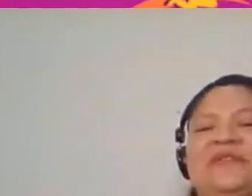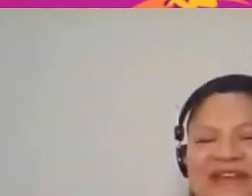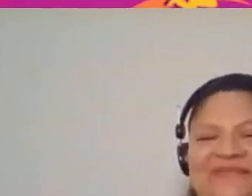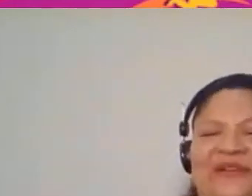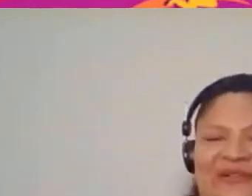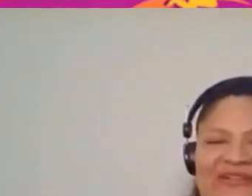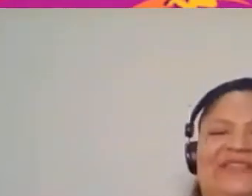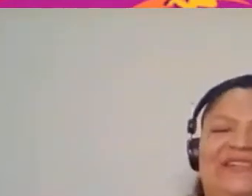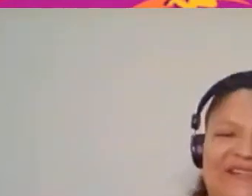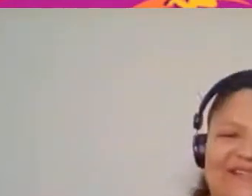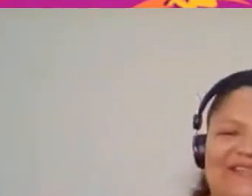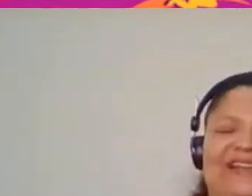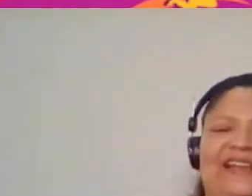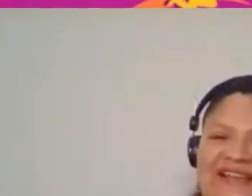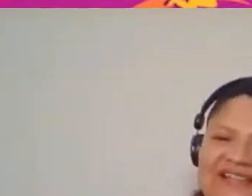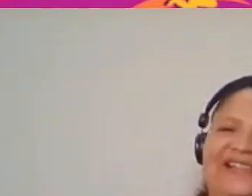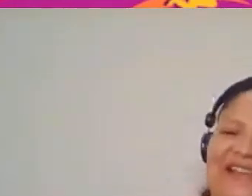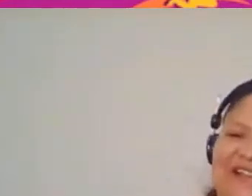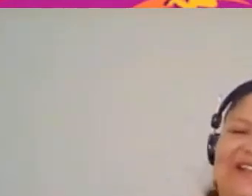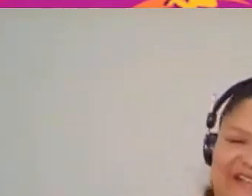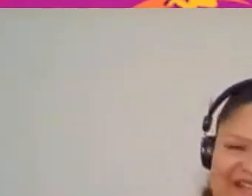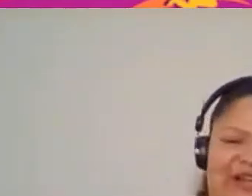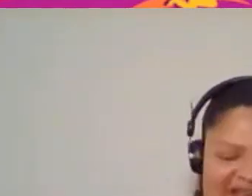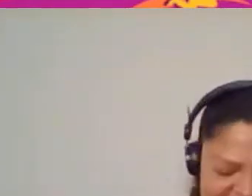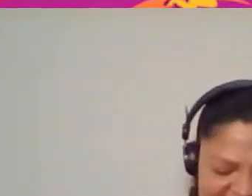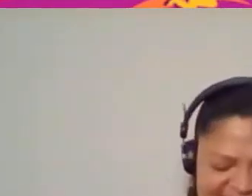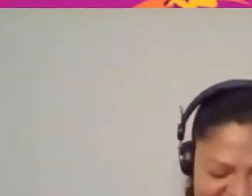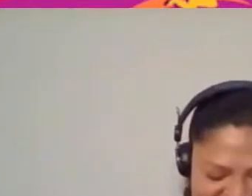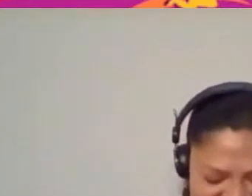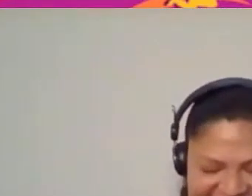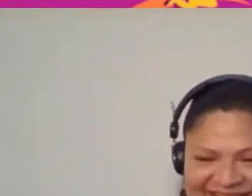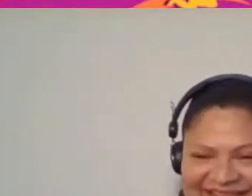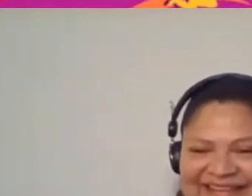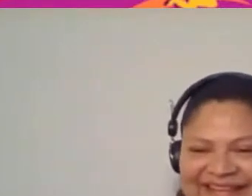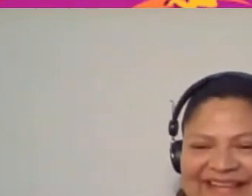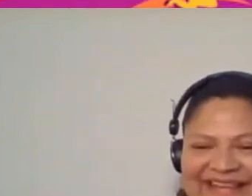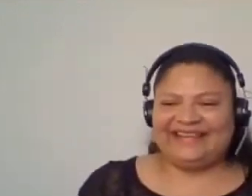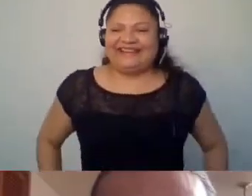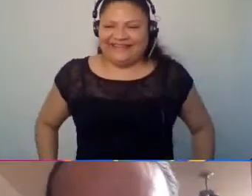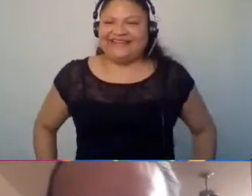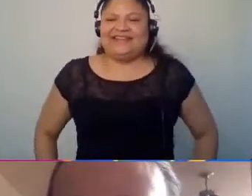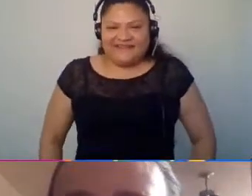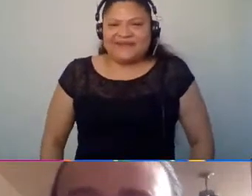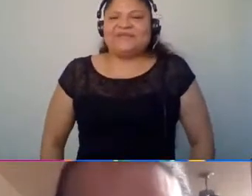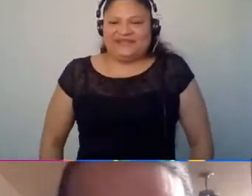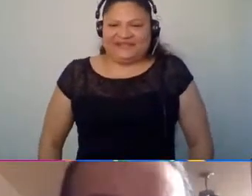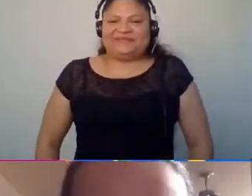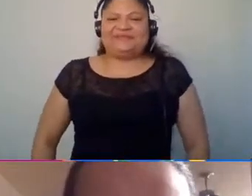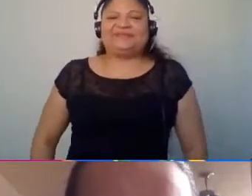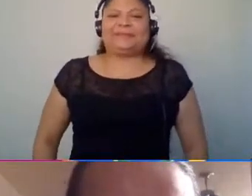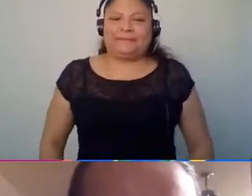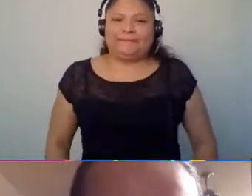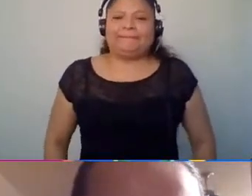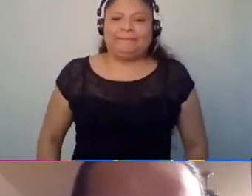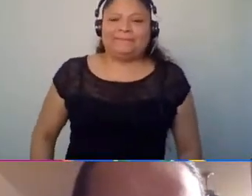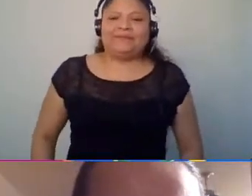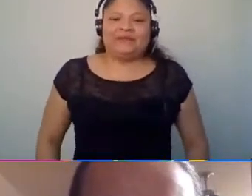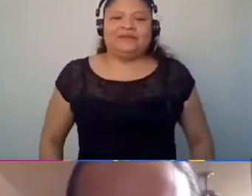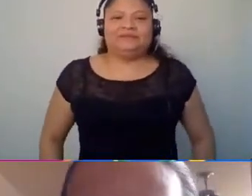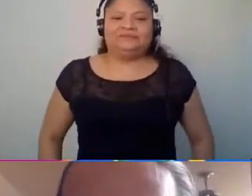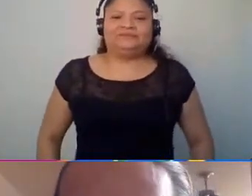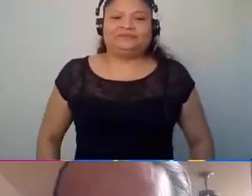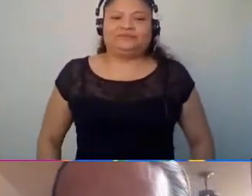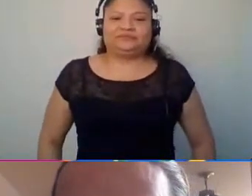existe todavía, pero okay. Muchas gracias. Es lo que queremos. Ese es uno de los grandes retos, ¿no? Perfecto, muchas